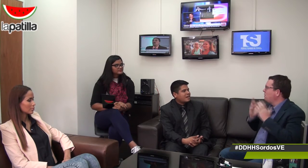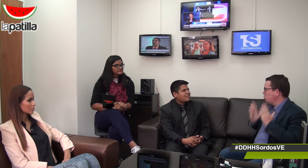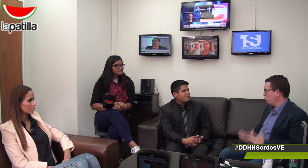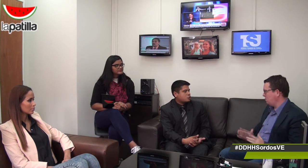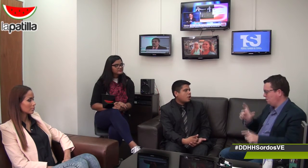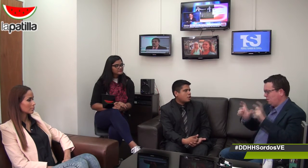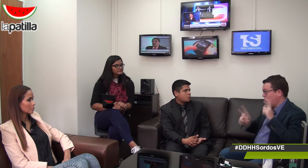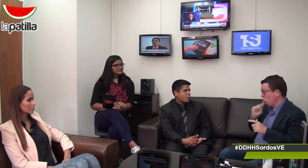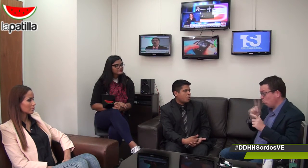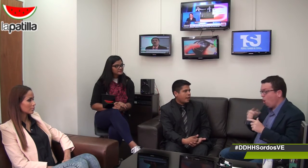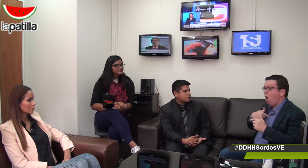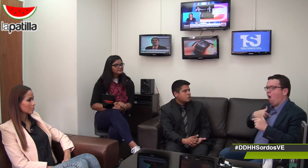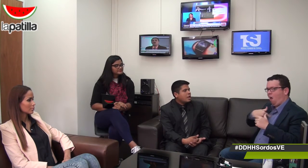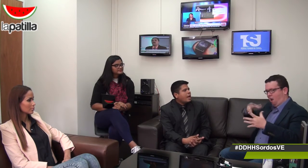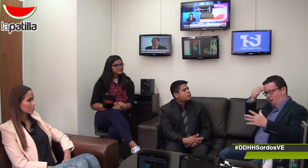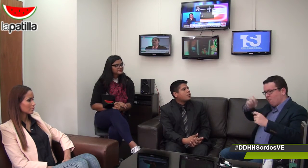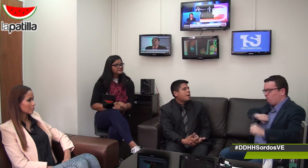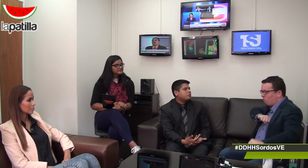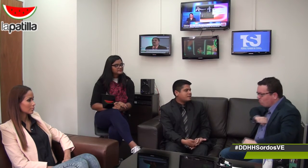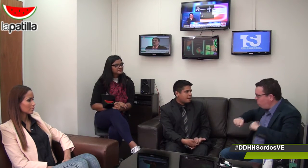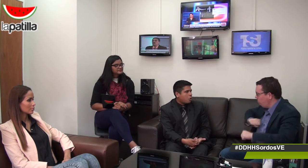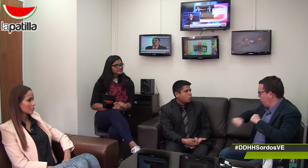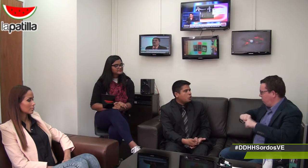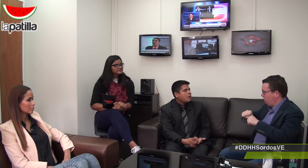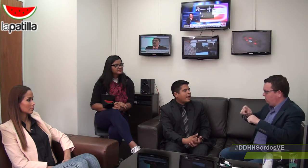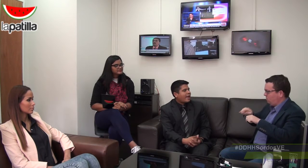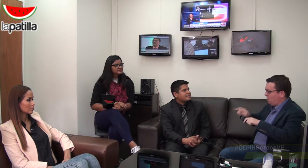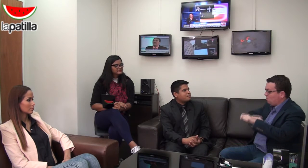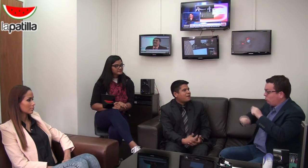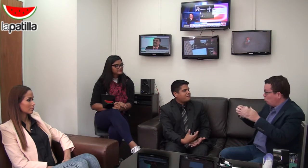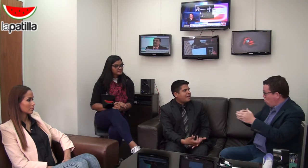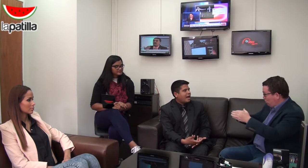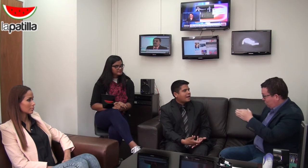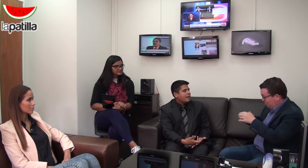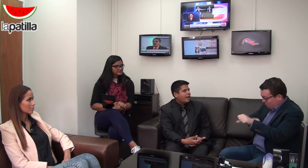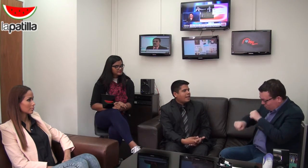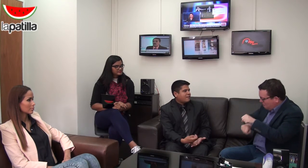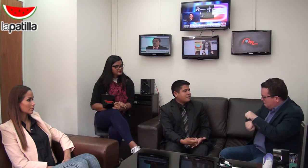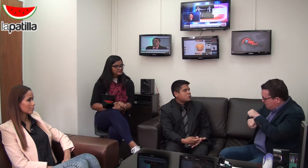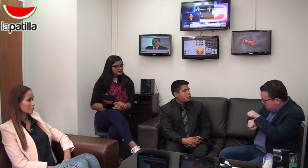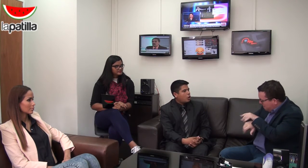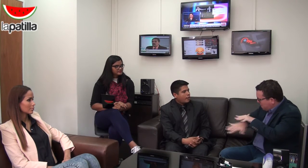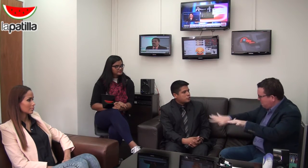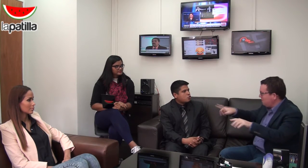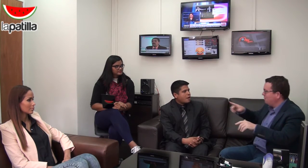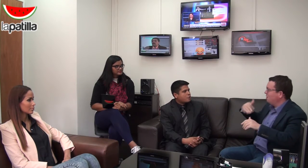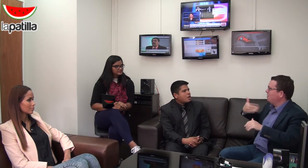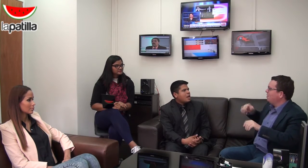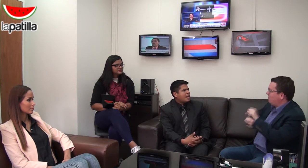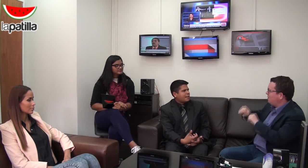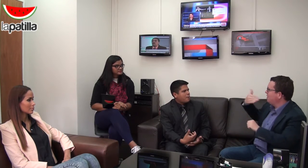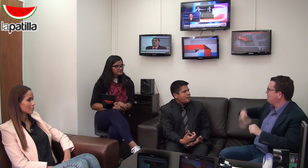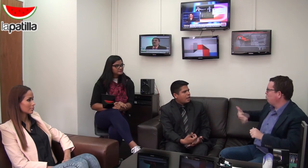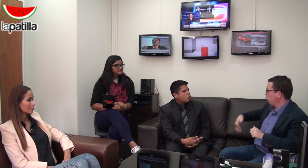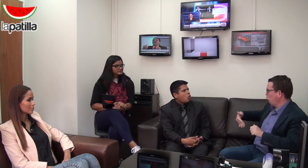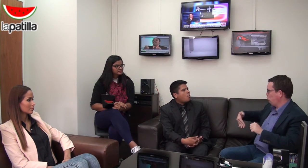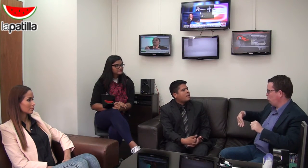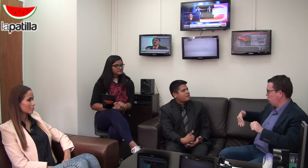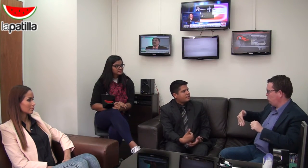ser defensores de sus propios derechos. Esto nos lleva a un tercer módulo, que es perfilar el defensor de los derechos humanos. Le estamos explicando cómo deben defender